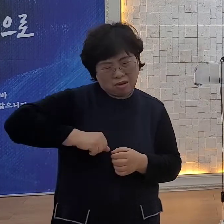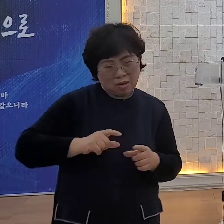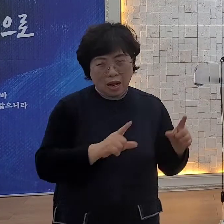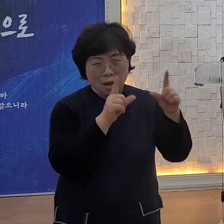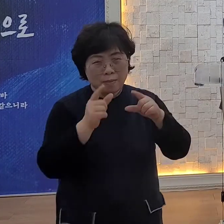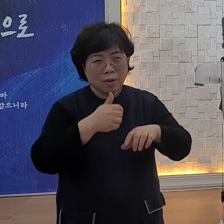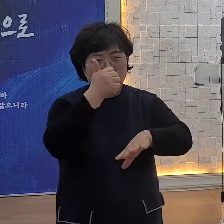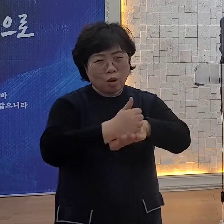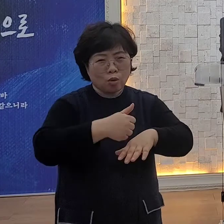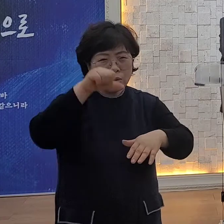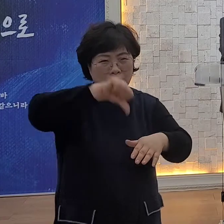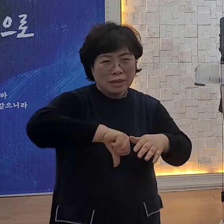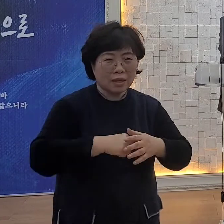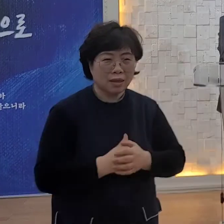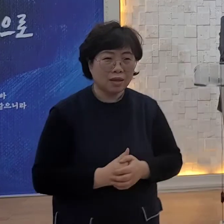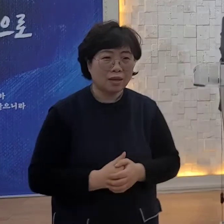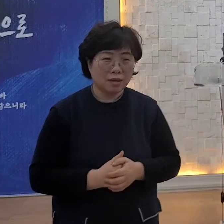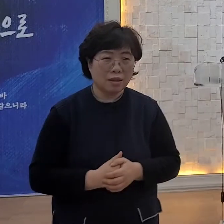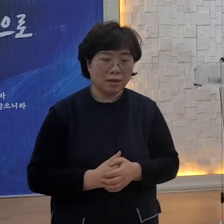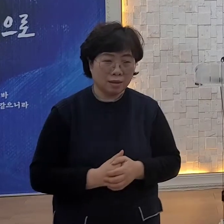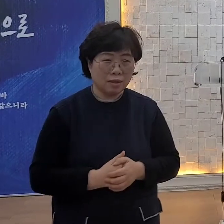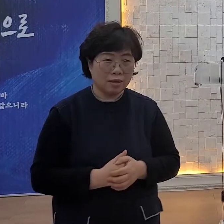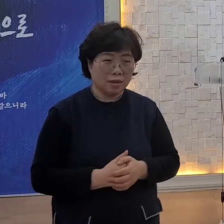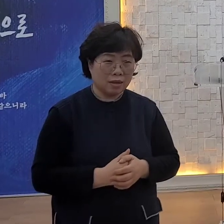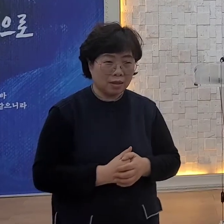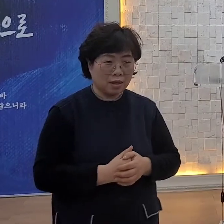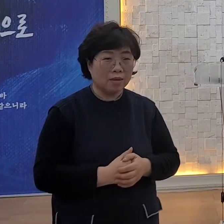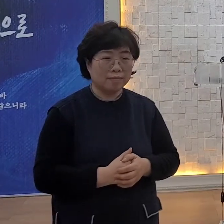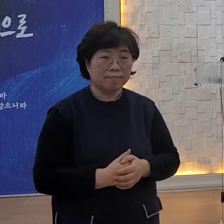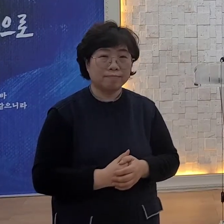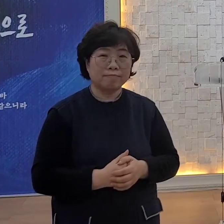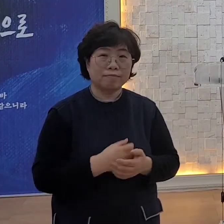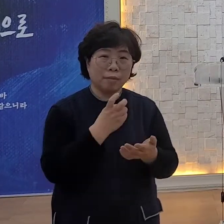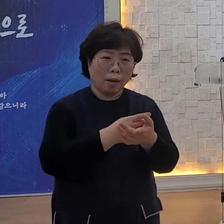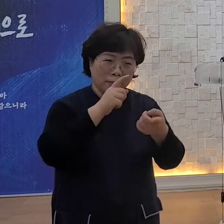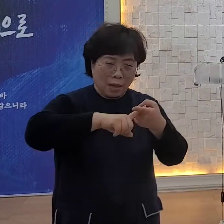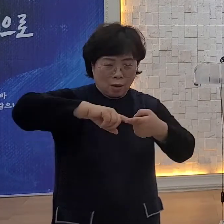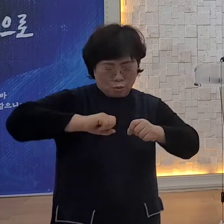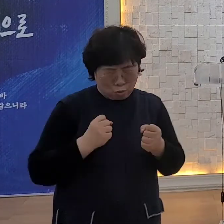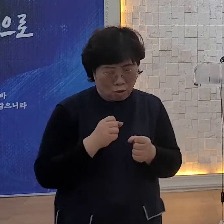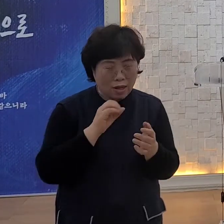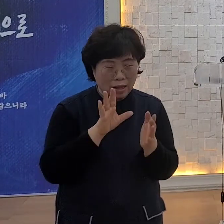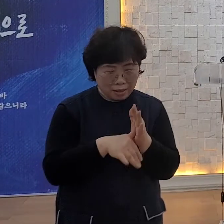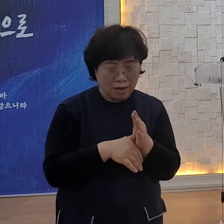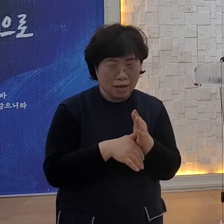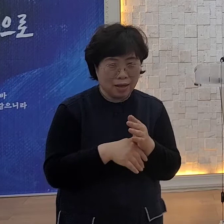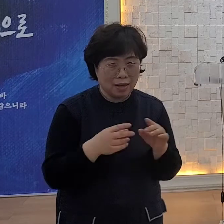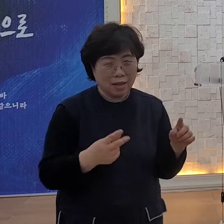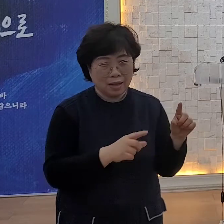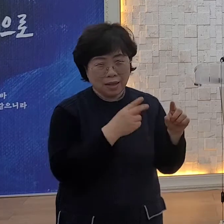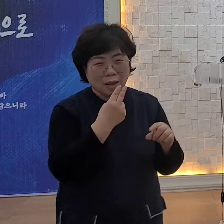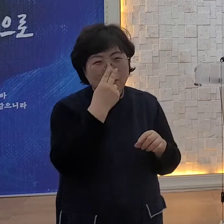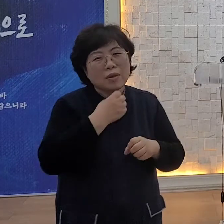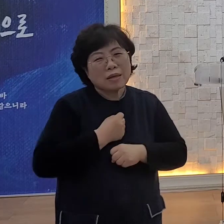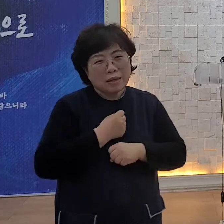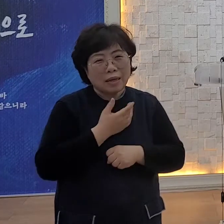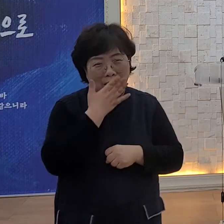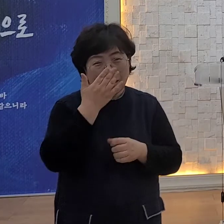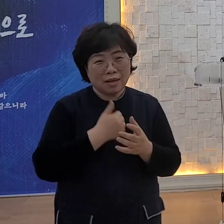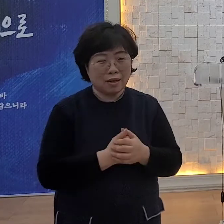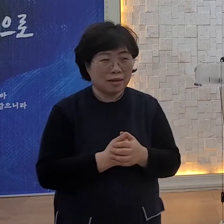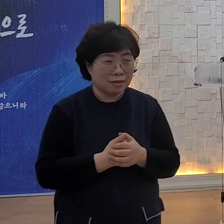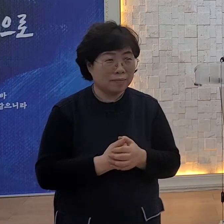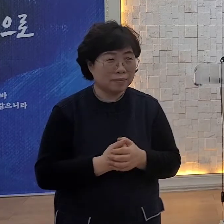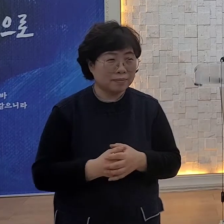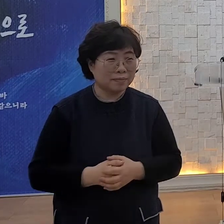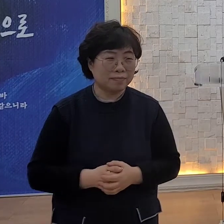이 순리라는 이 개념을 여러분들 조금 이해하기 위해서 그냥 사자성어 잠시 나누었는데